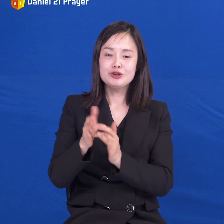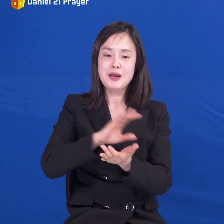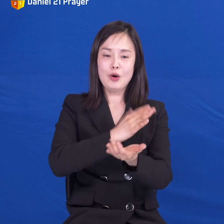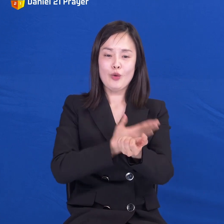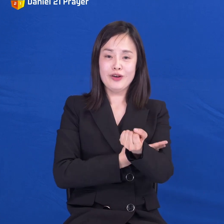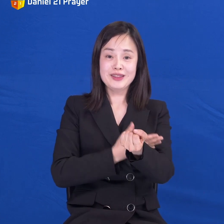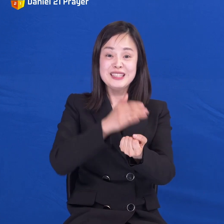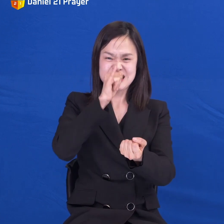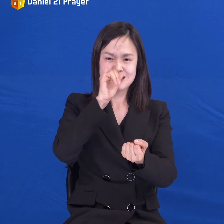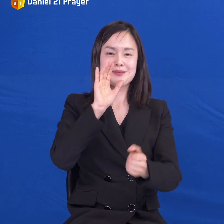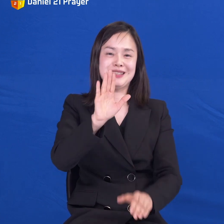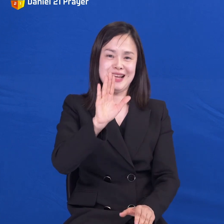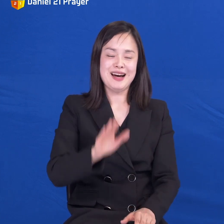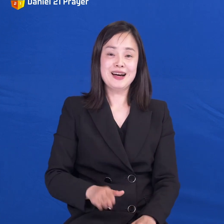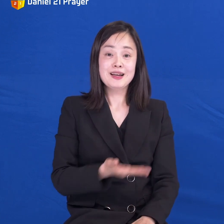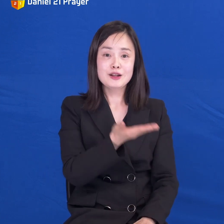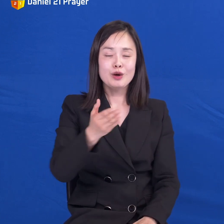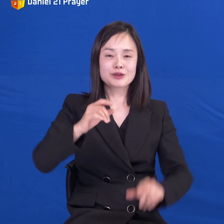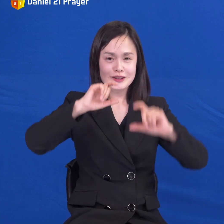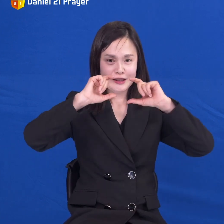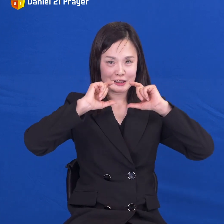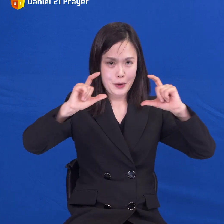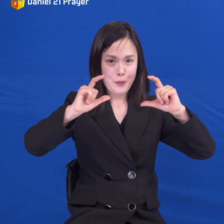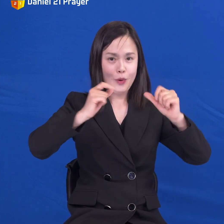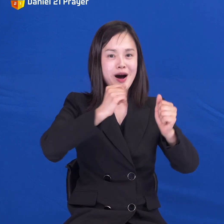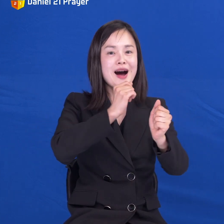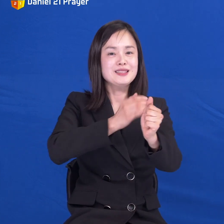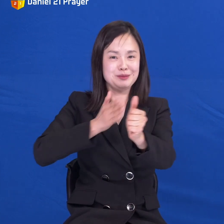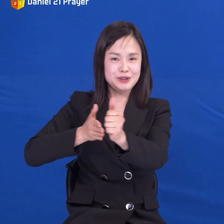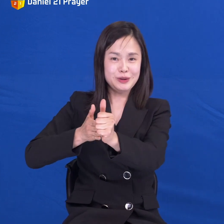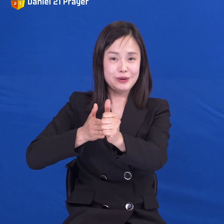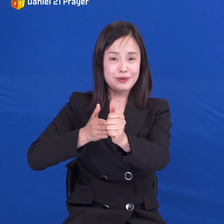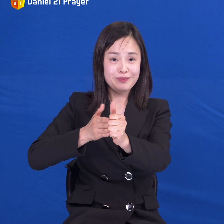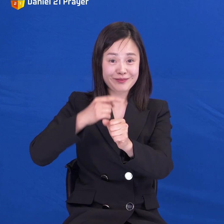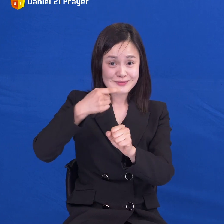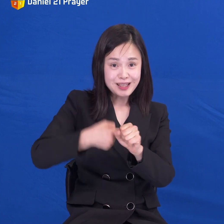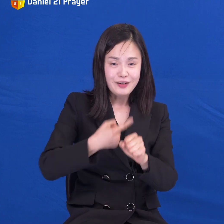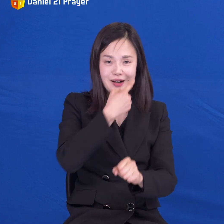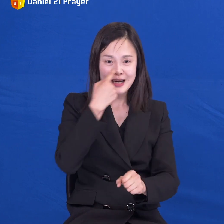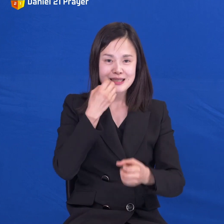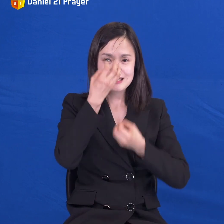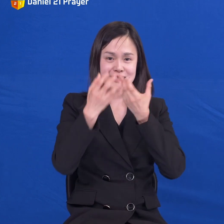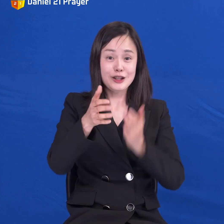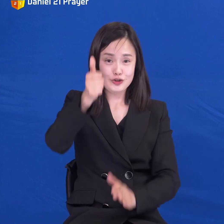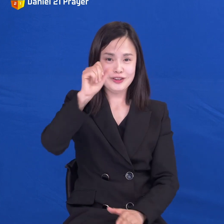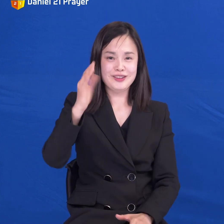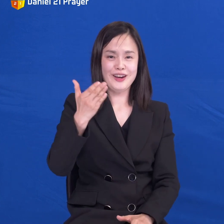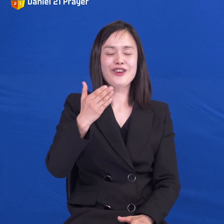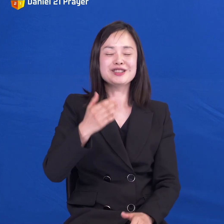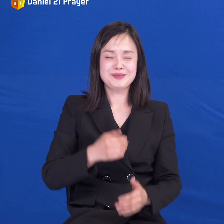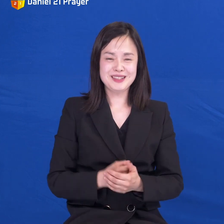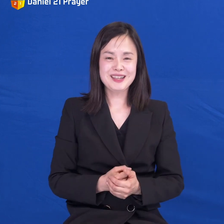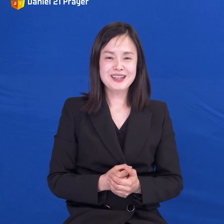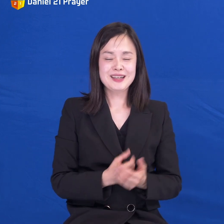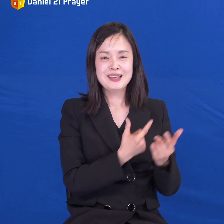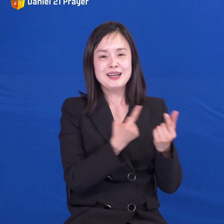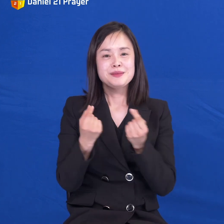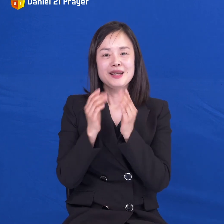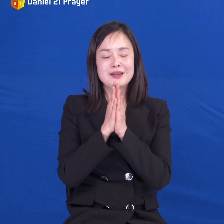선포하십시오. 그러면 여러분들은 간증의 주인공들이 될 것입니다. 기도하겠습니다. 하나님